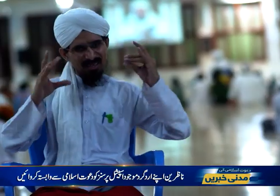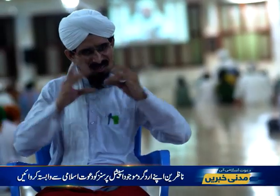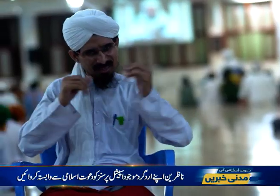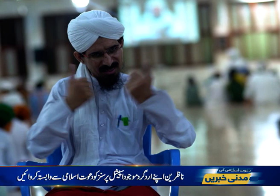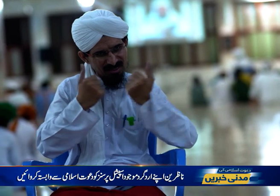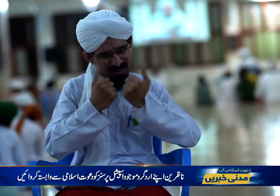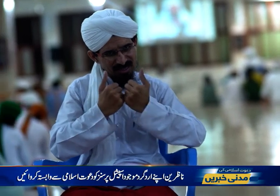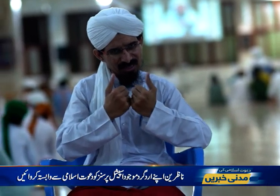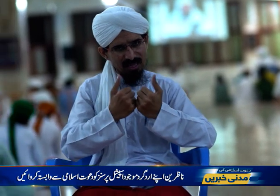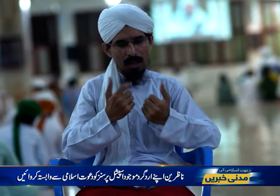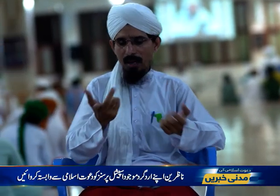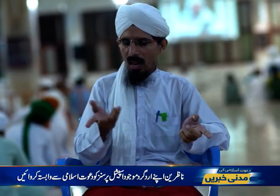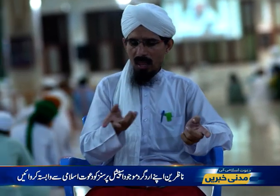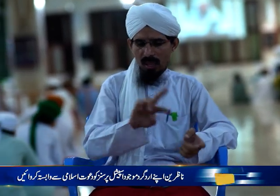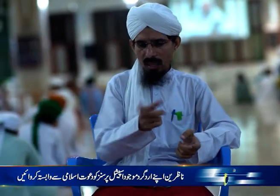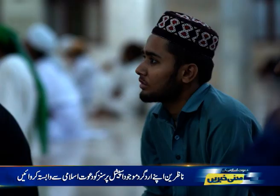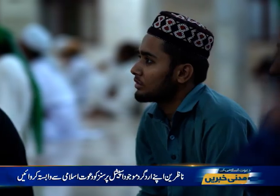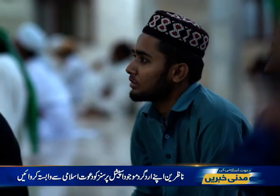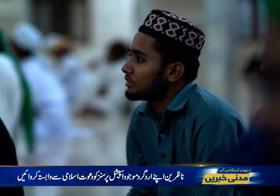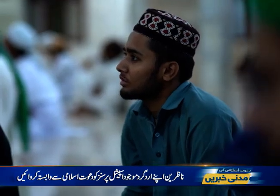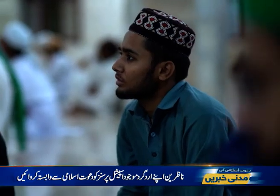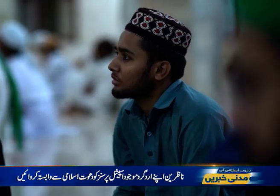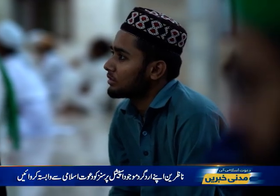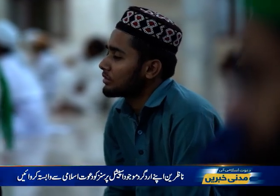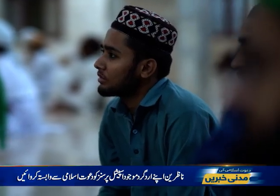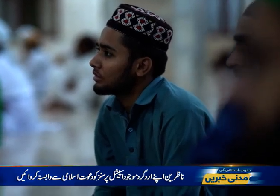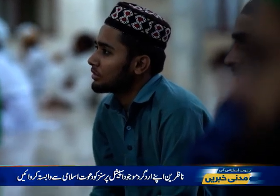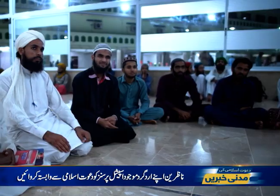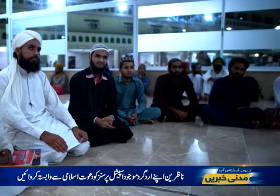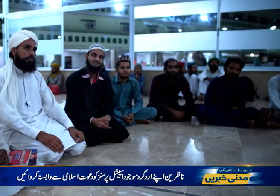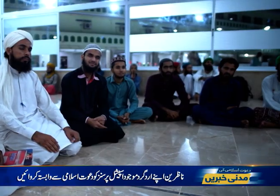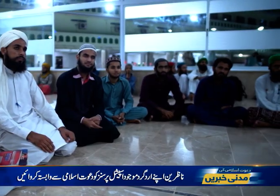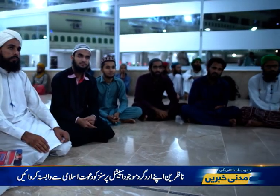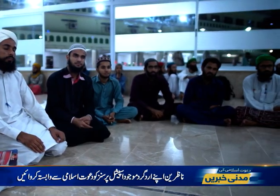ماحول سے وابستہ کروائیں تاکہ وہ معاشرے کے ایک قابل قدر فرد کے طور پر جانے جائیں۔